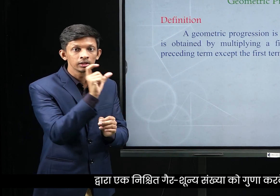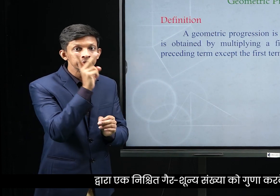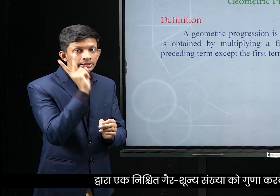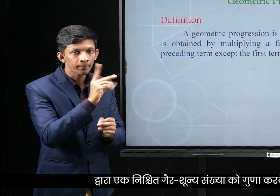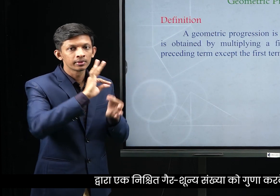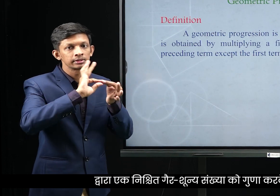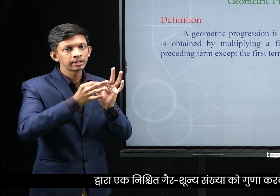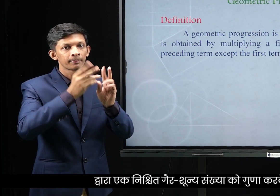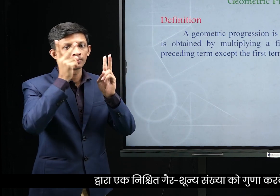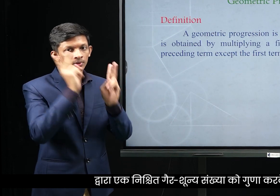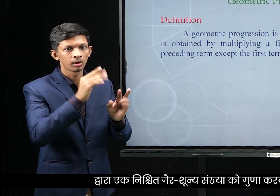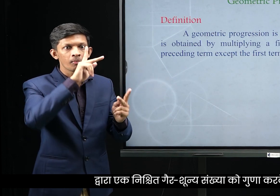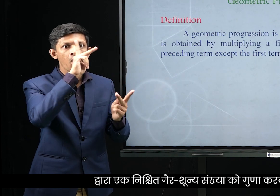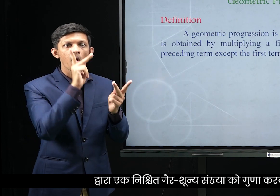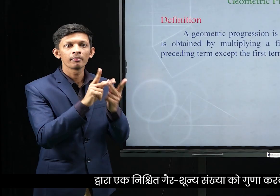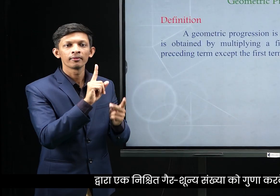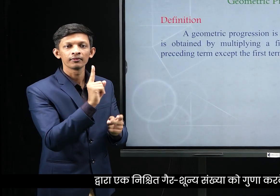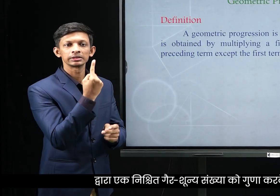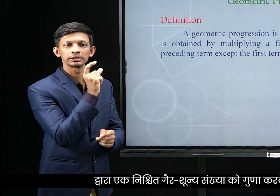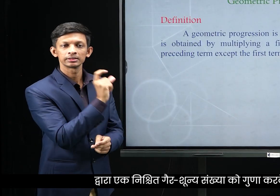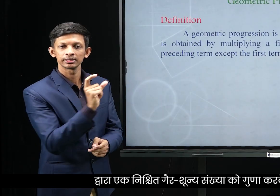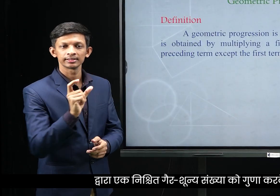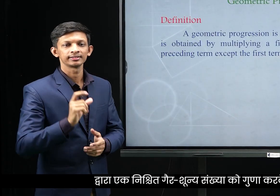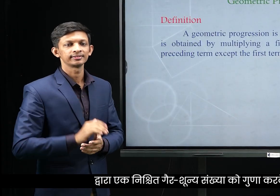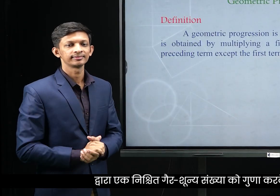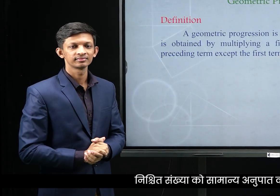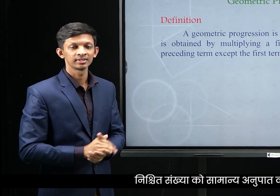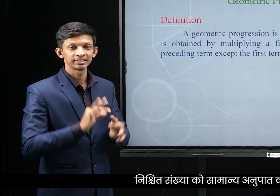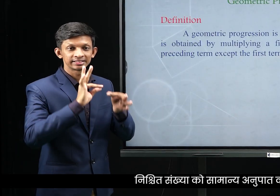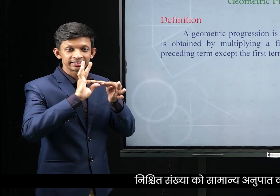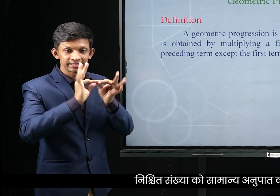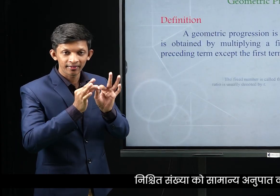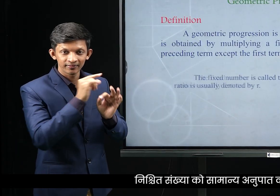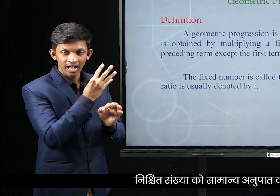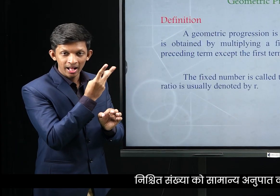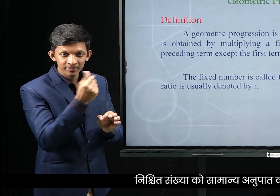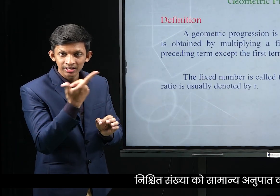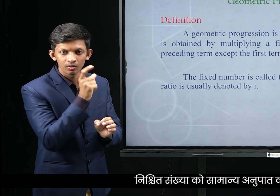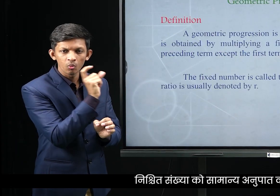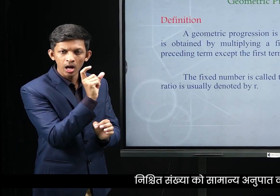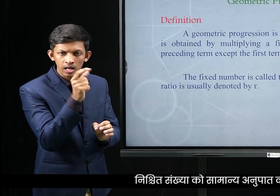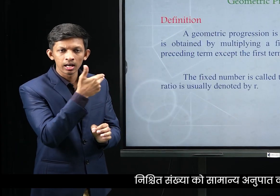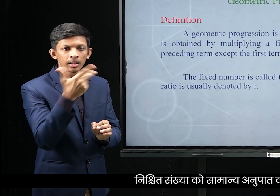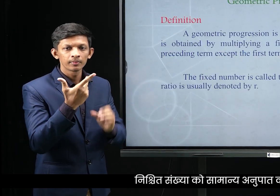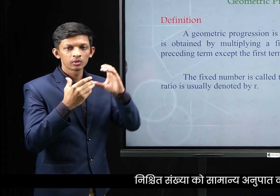शून्य संख्या को गुना करके प्राप्त किया जाता है। निश्चित संख्या को सामान्य अनुपात कहा जाता